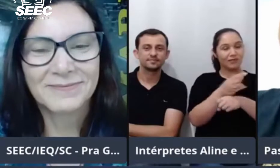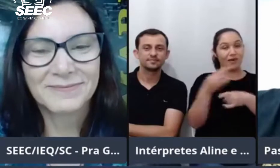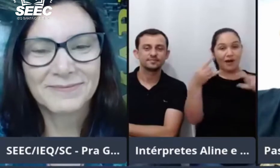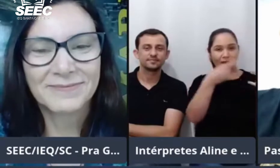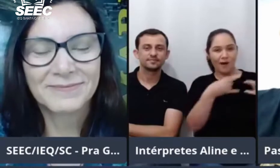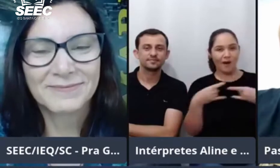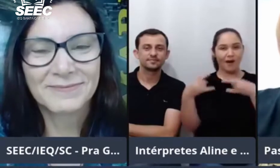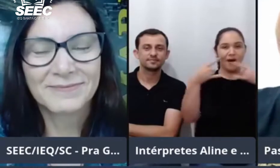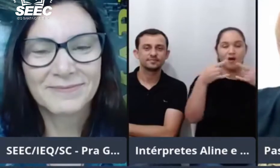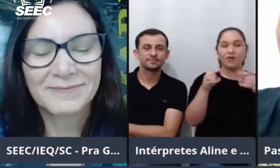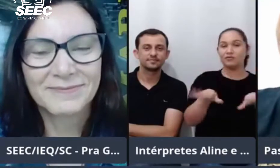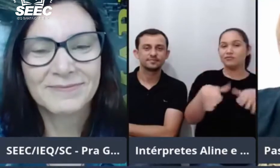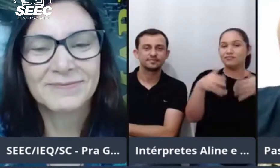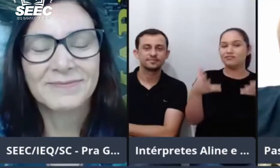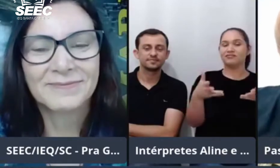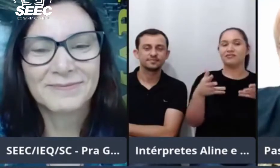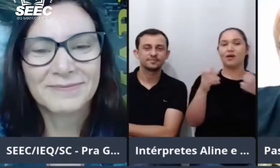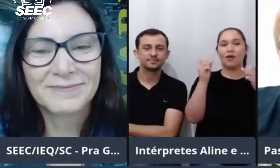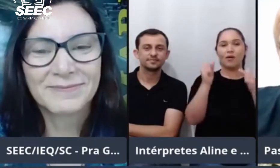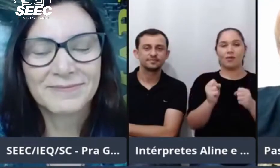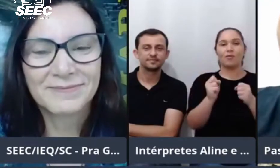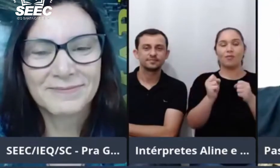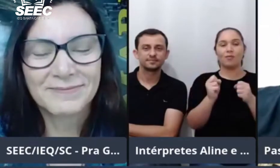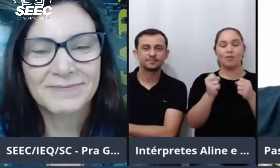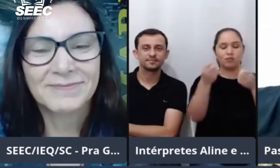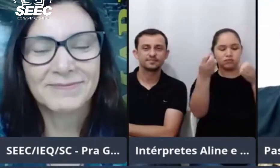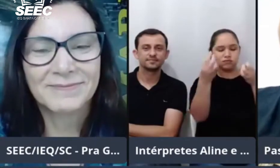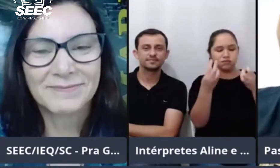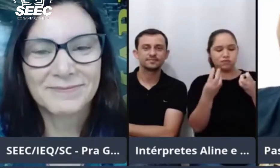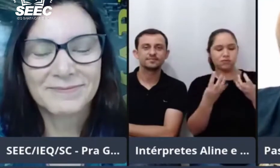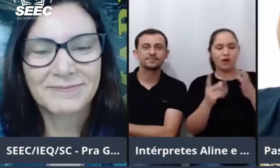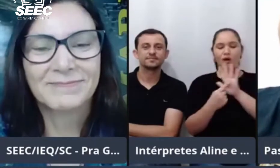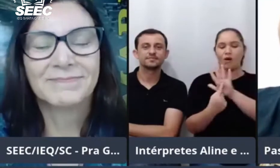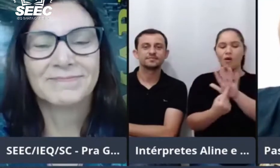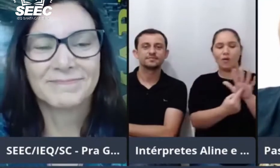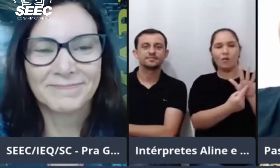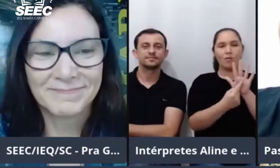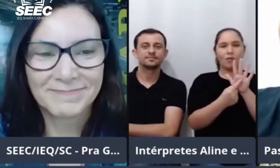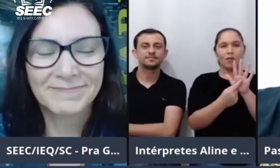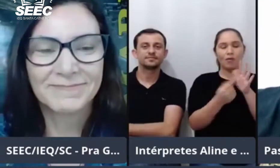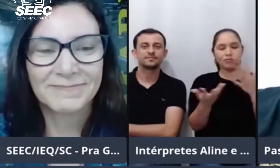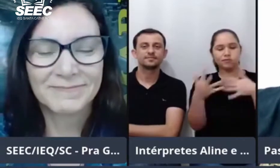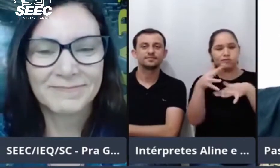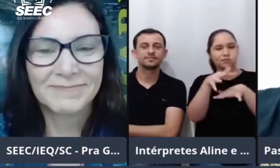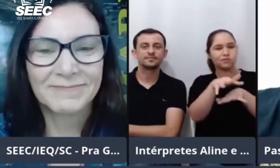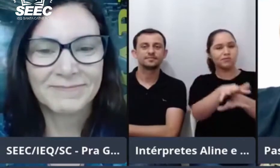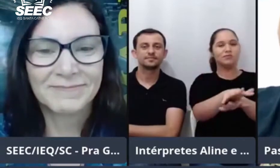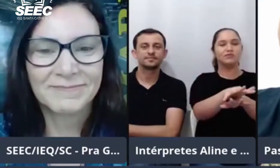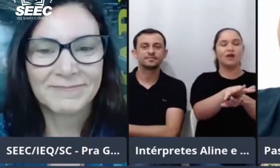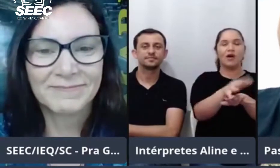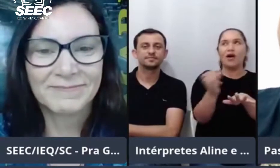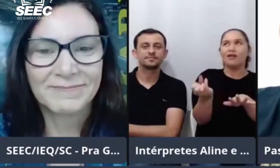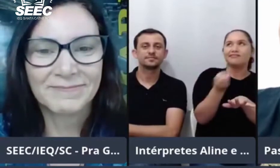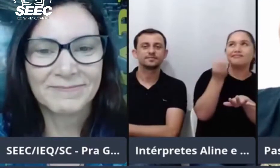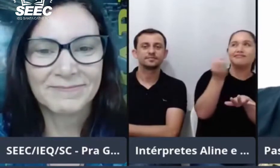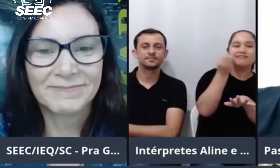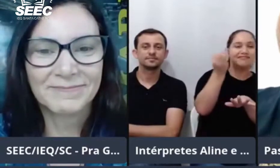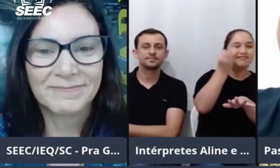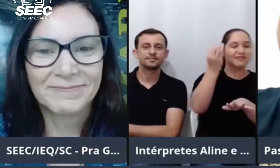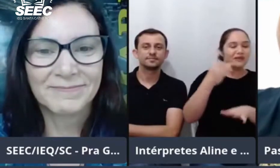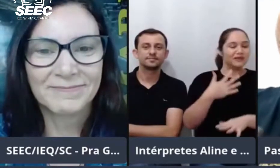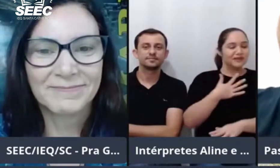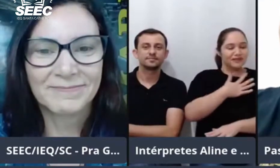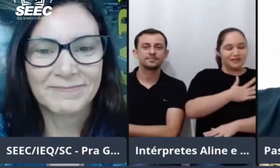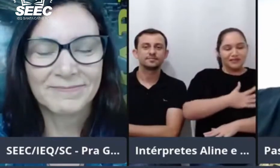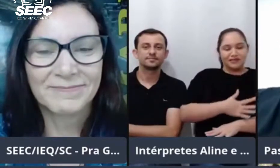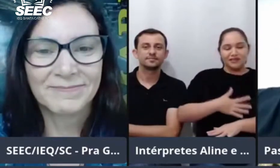a oportunidade de falar sobre esse processo de inclusão, né, que é tão gratificante para nós, né, nós